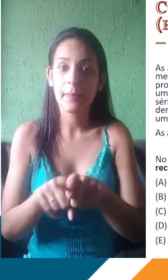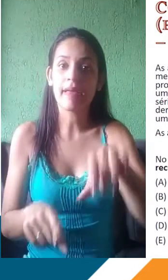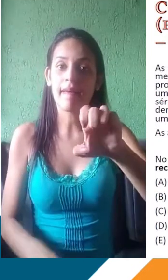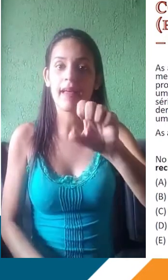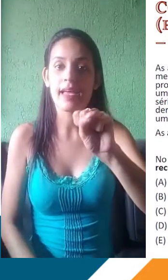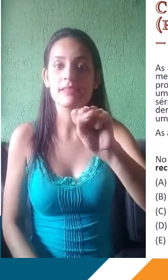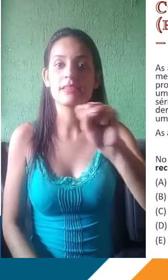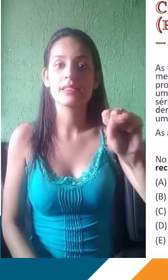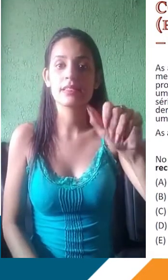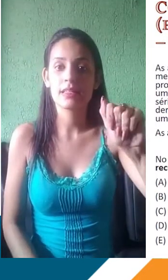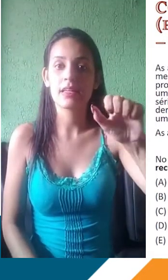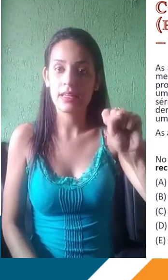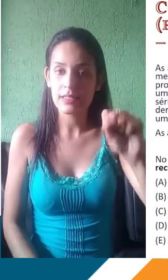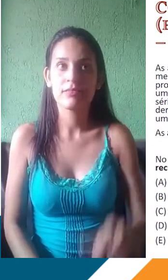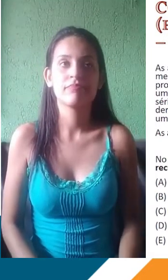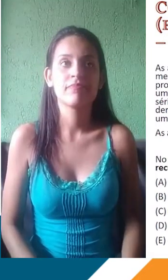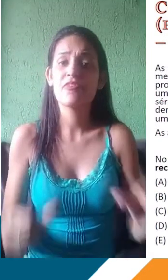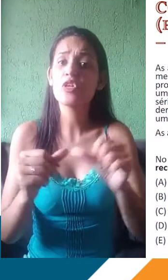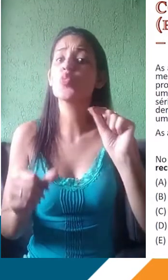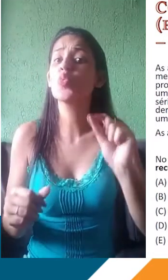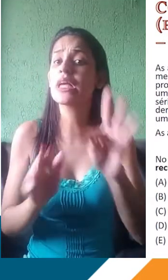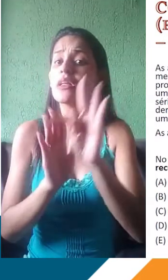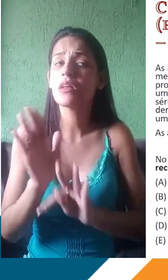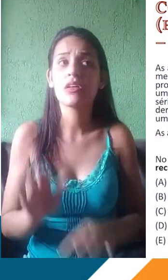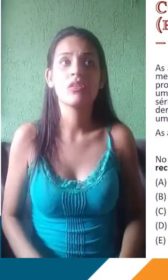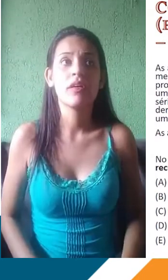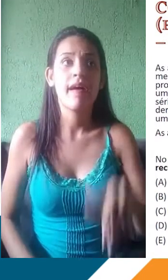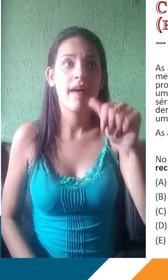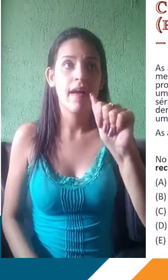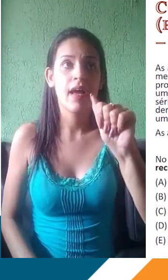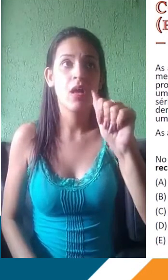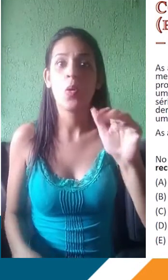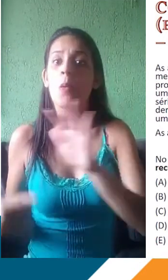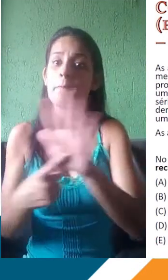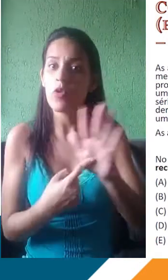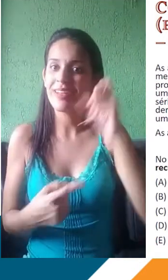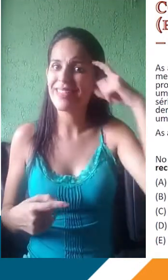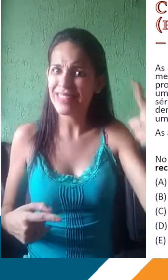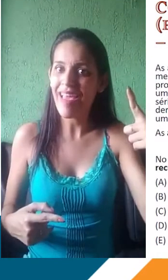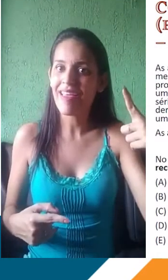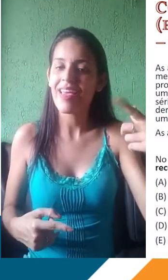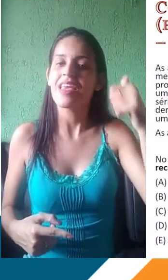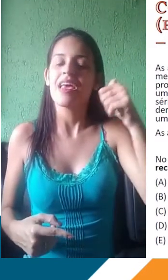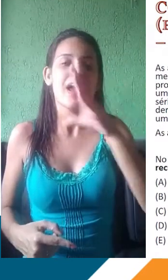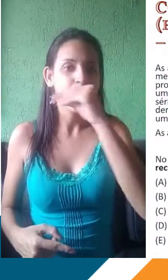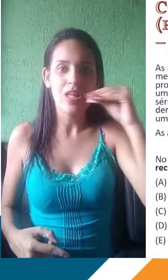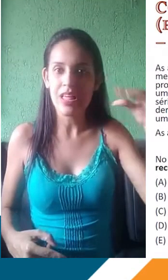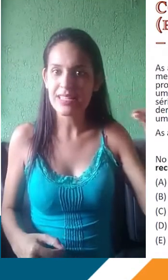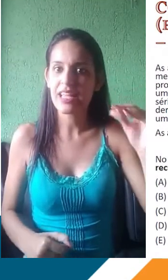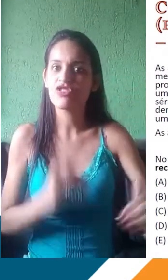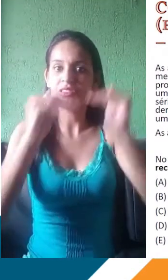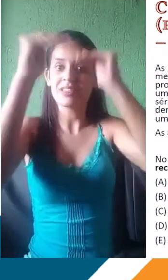linguístico contribui para a. Intensificar a ideia do súbito amadurecimento. B. Indicar a falta de